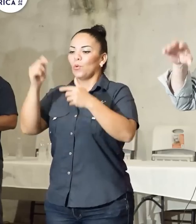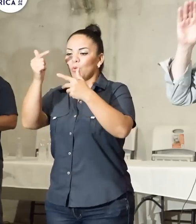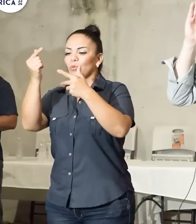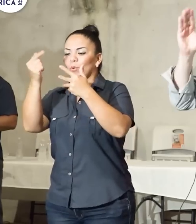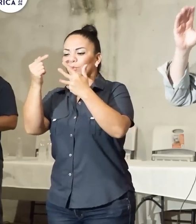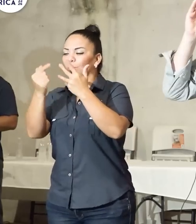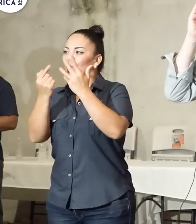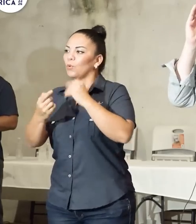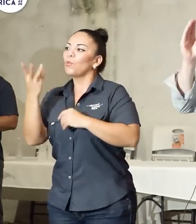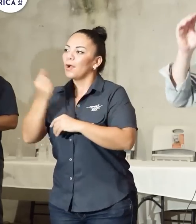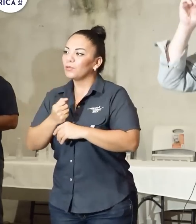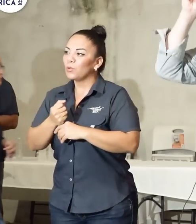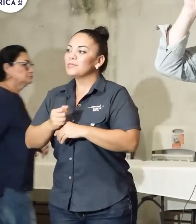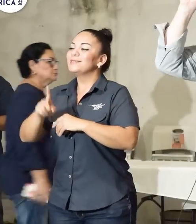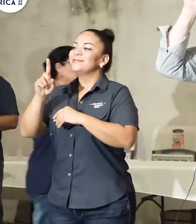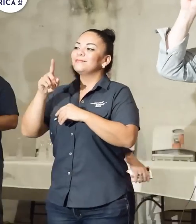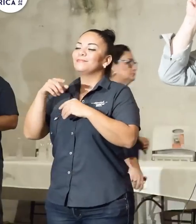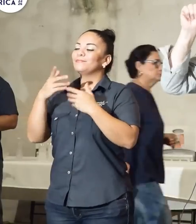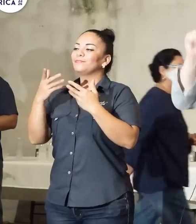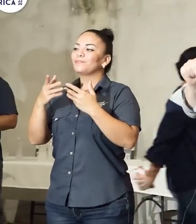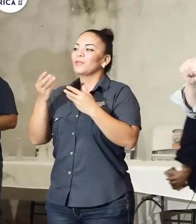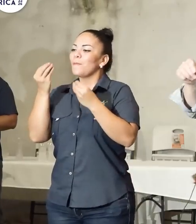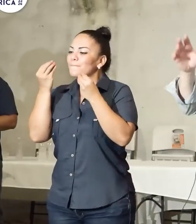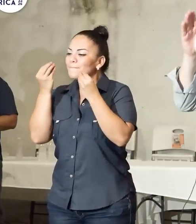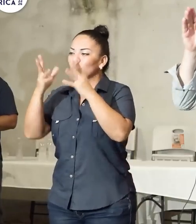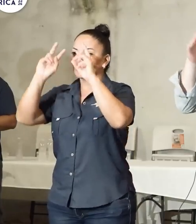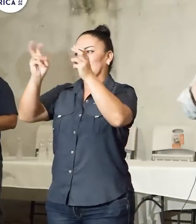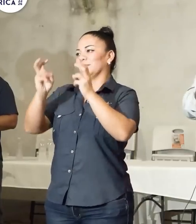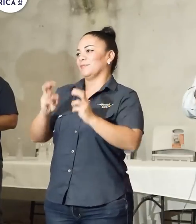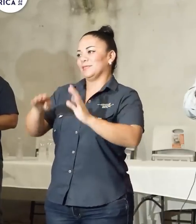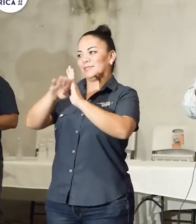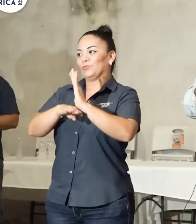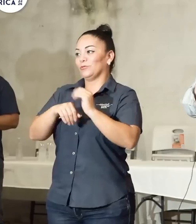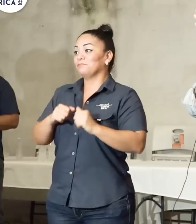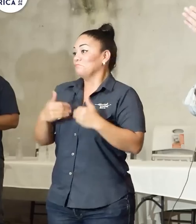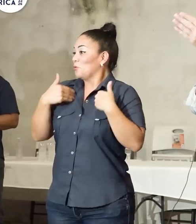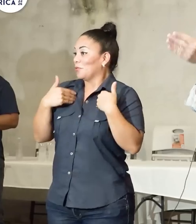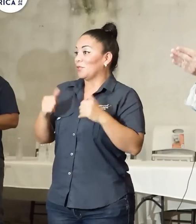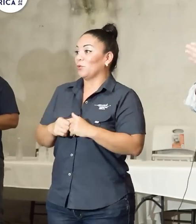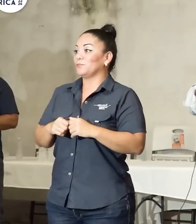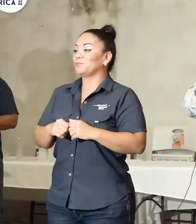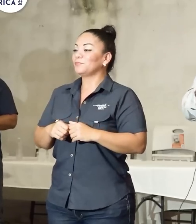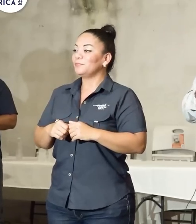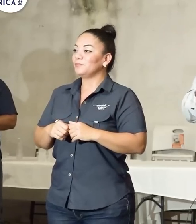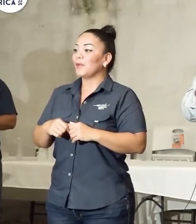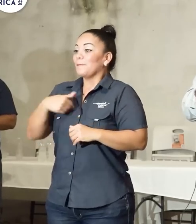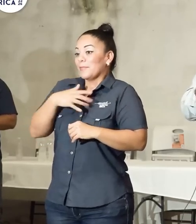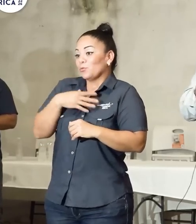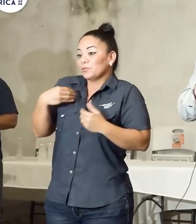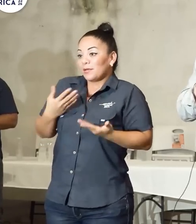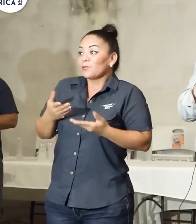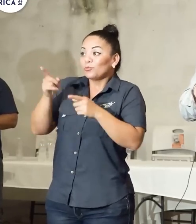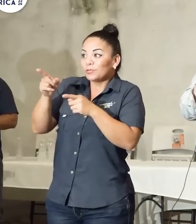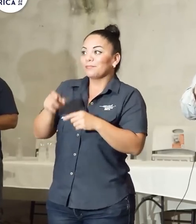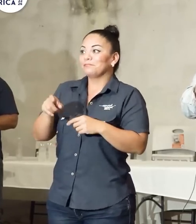punto, son cientos de puntos y muy contento. Más bien, a mí me gustaría que